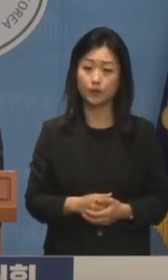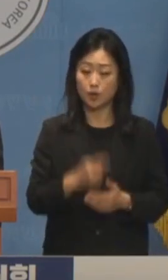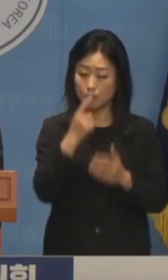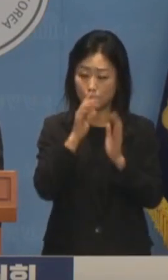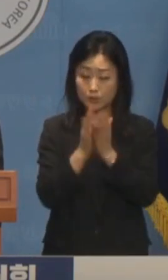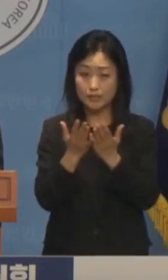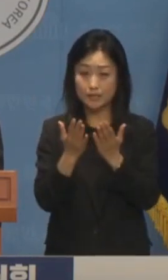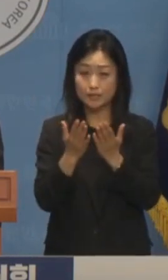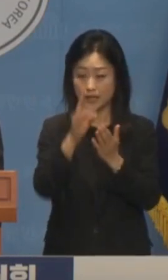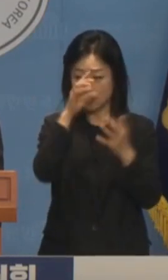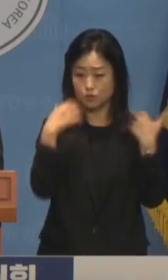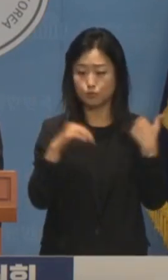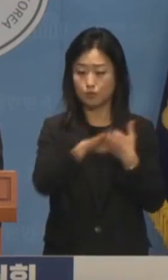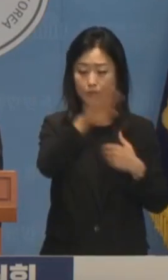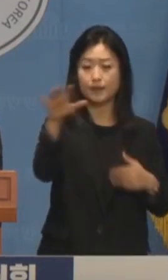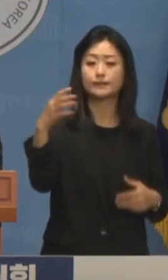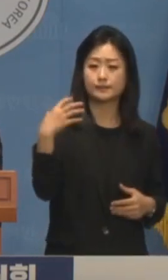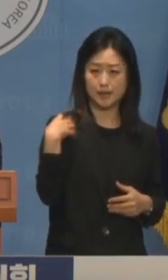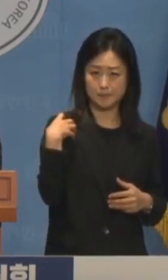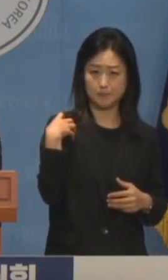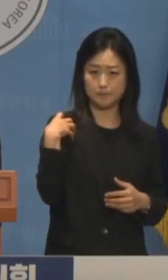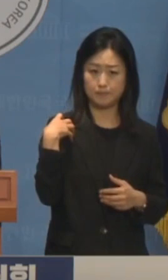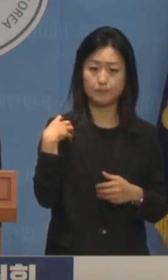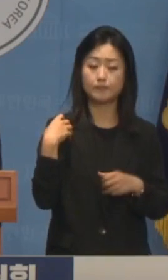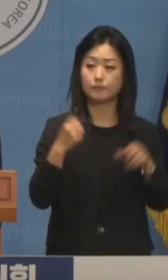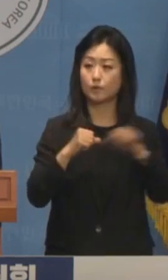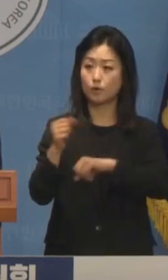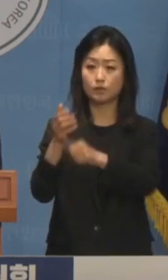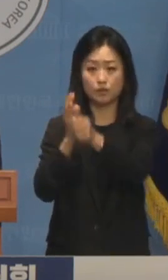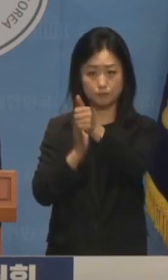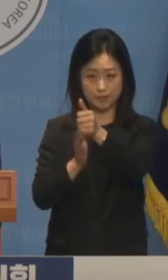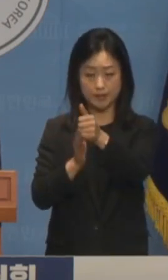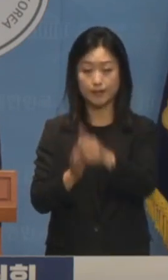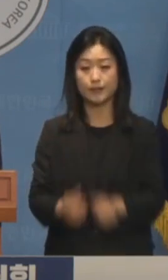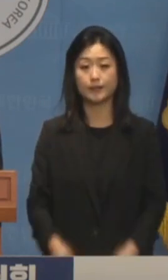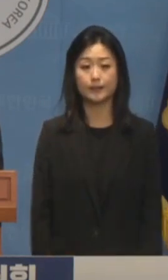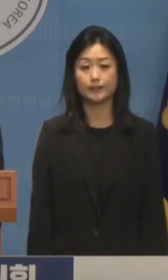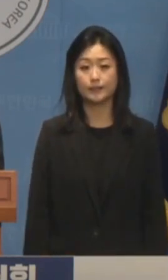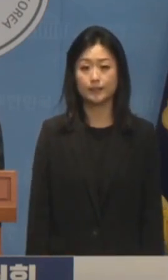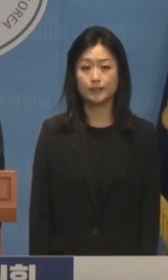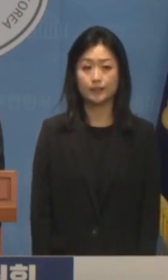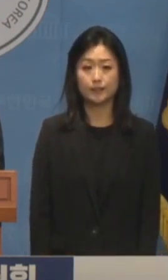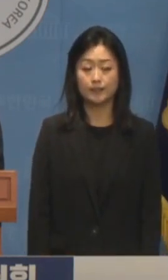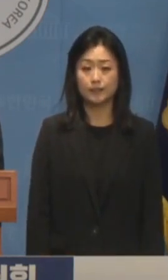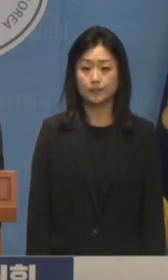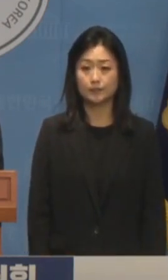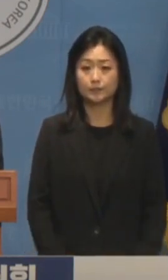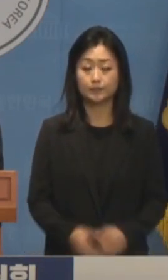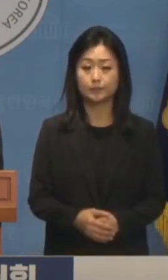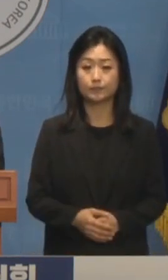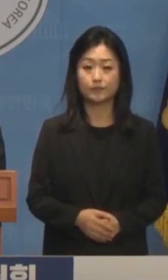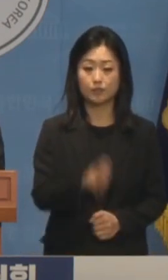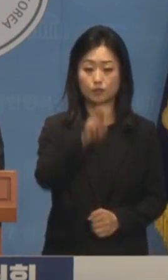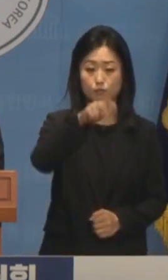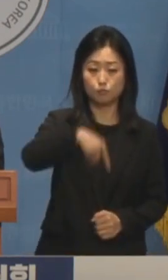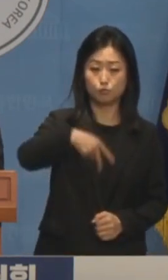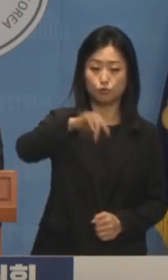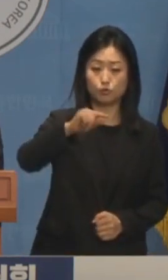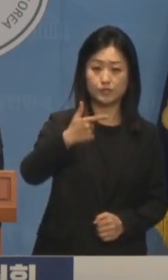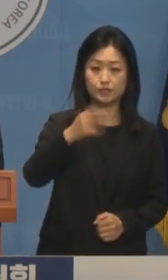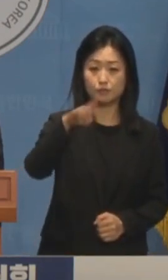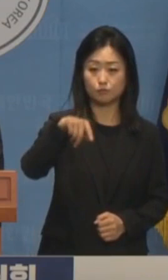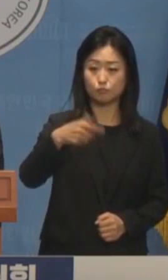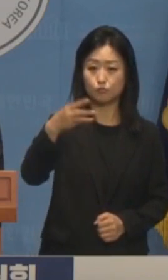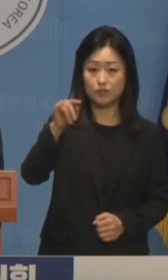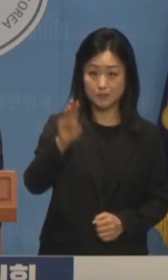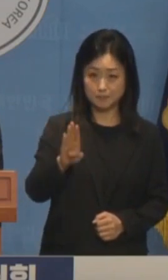본인들이 정부로서 책임져야 될 부분을 명확하게 책임을 져주기를 강력하게 촉구합니다. 무신분립이라고 그랬습니다. 신뢰가